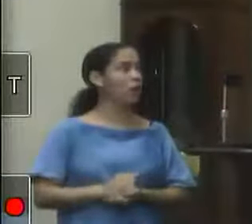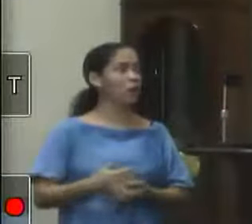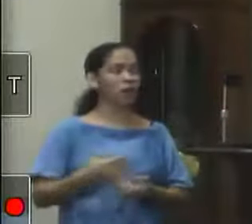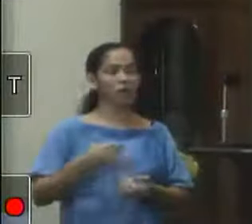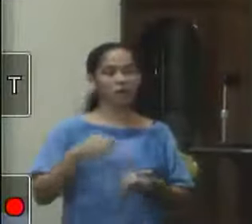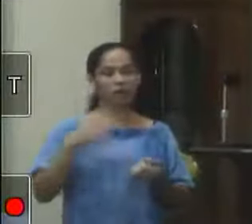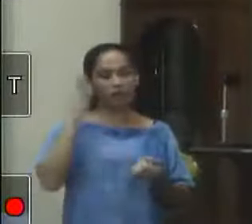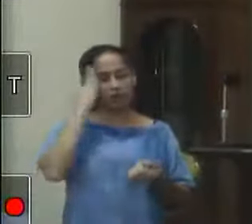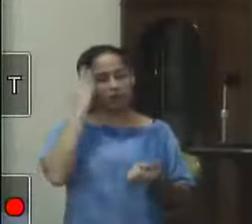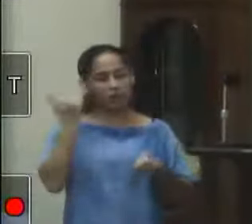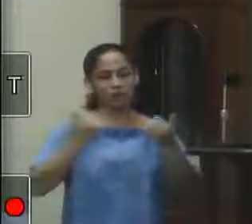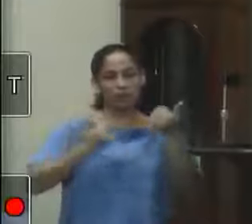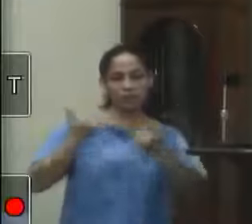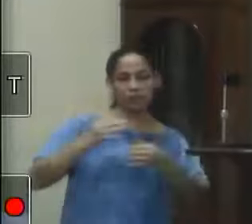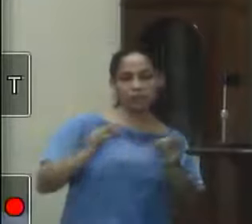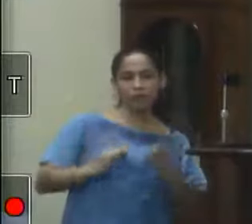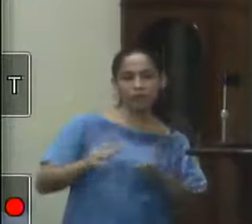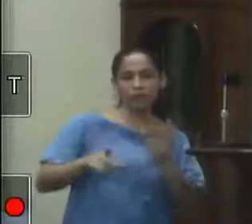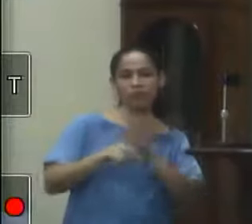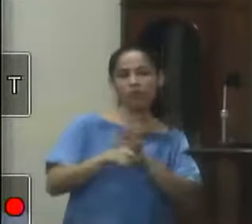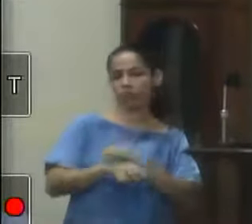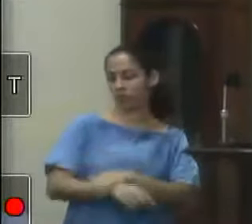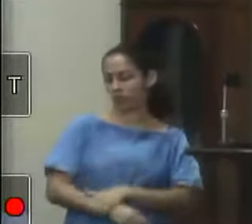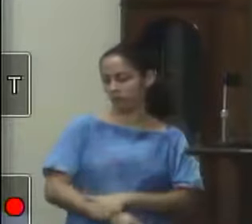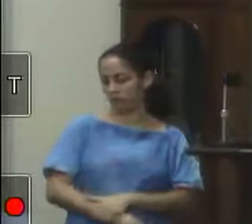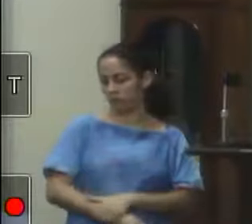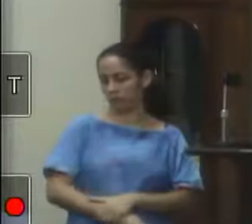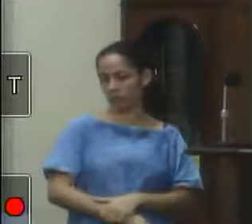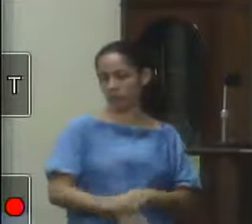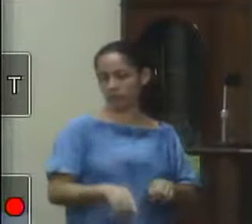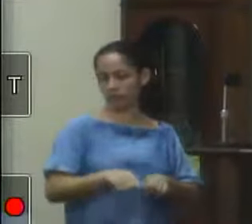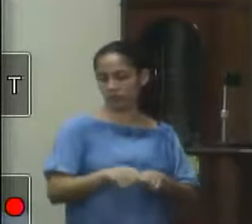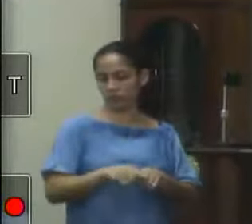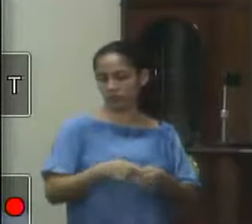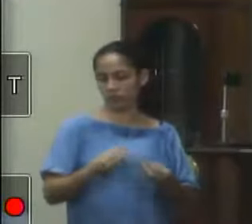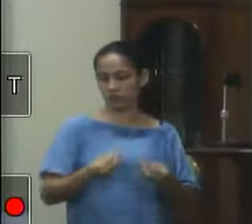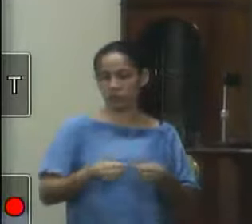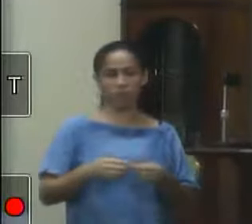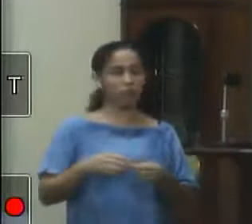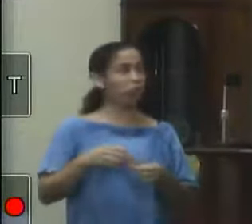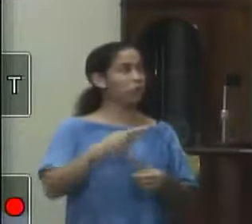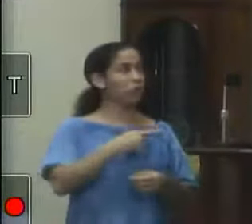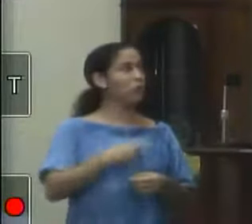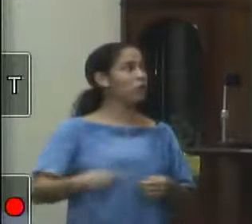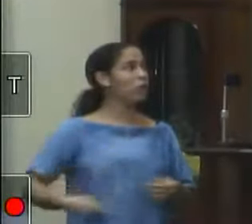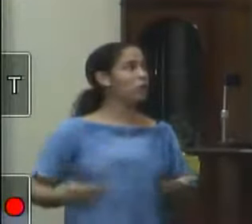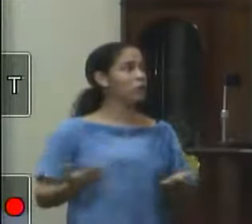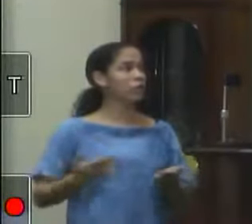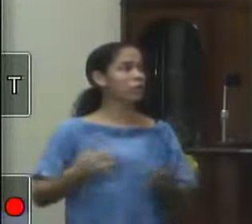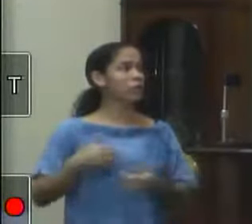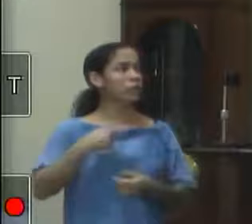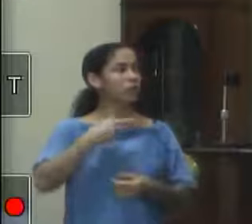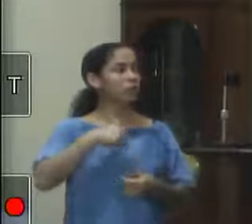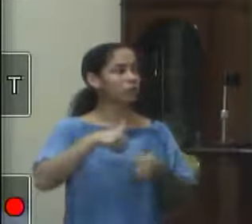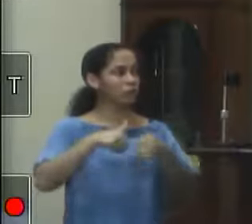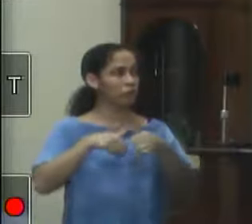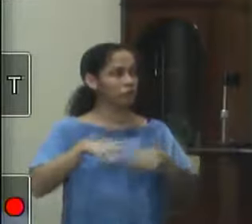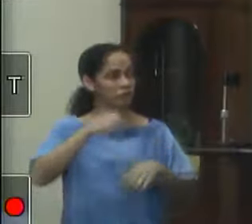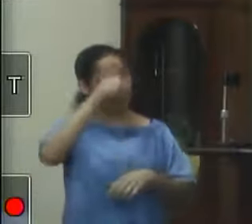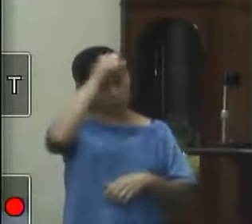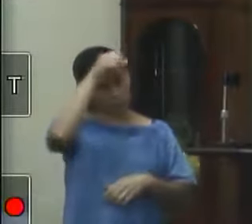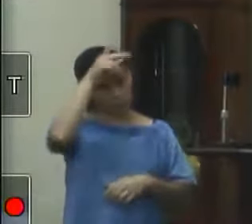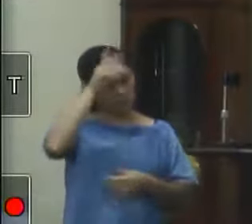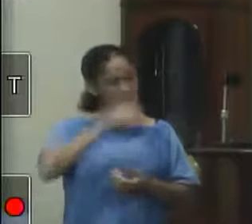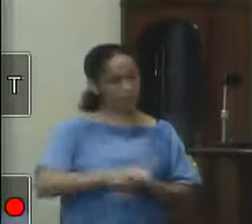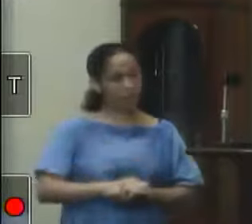ouvir ser lido esse projeto de lei. E também, senhor presidente, hoje eu estive lá na prefeitura